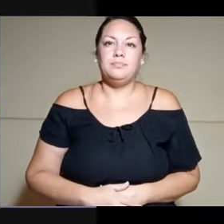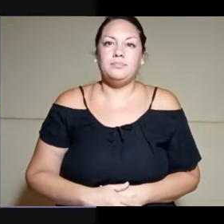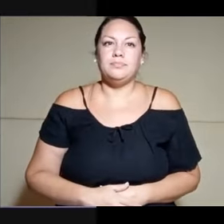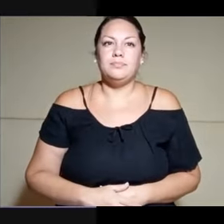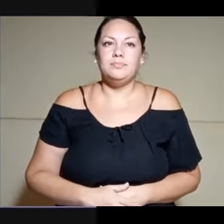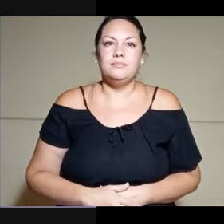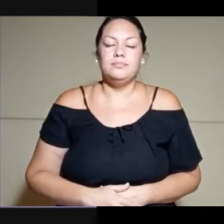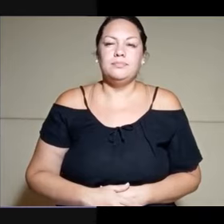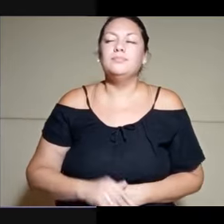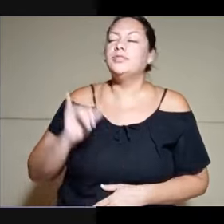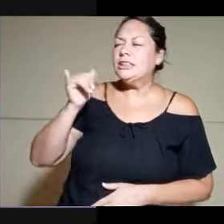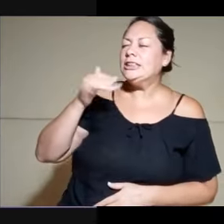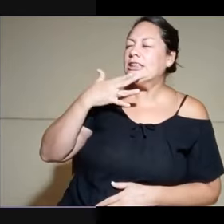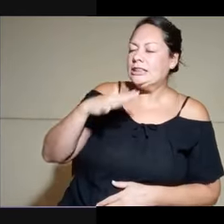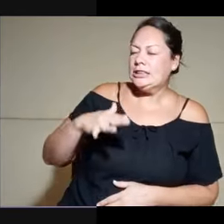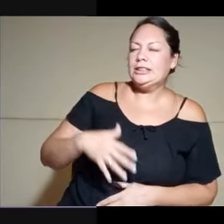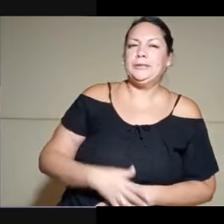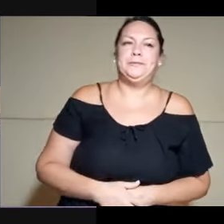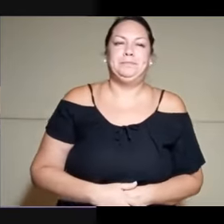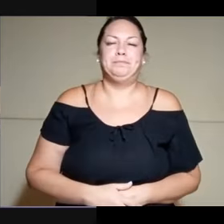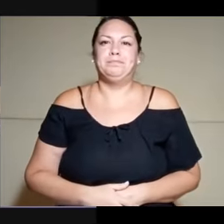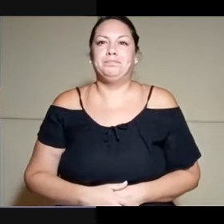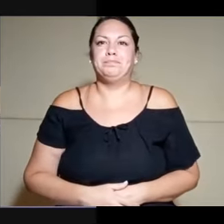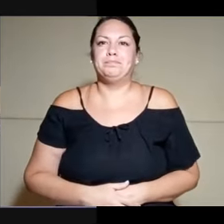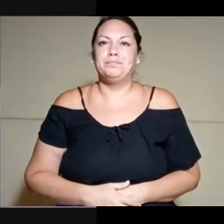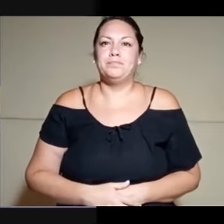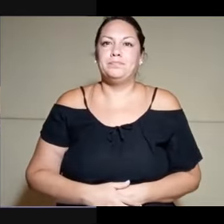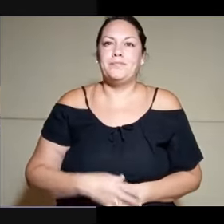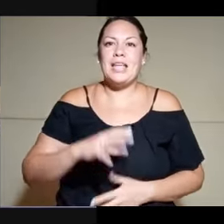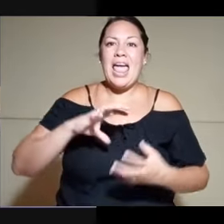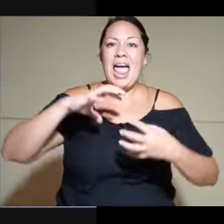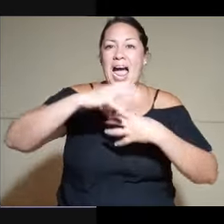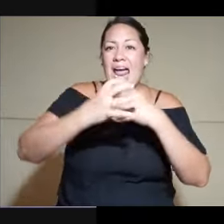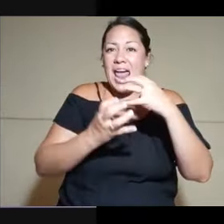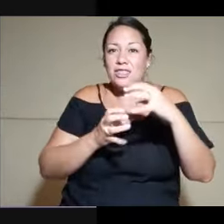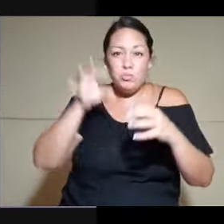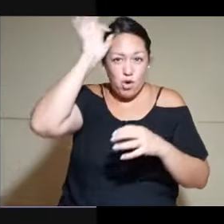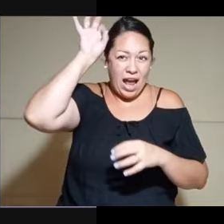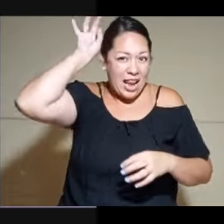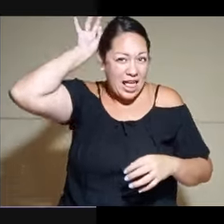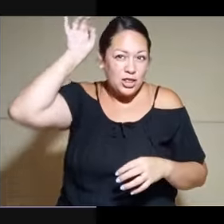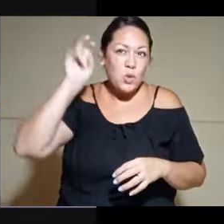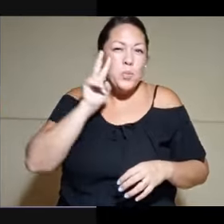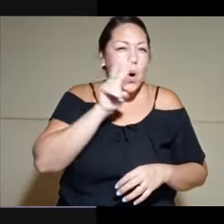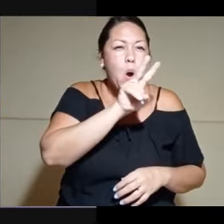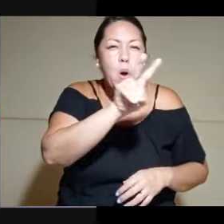columna vertebral. ¿Se entiende lo que les digo? Anatomía tienen que mirar, tienen que ver dibujos. Sí, se entiende,